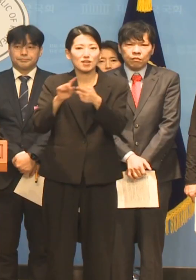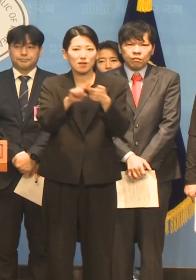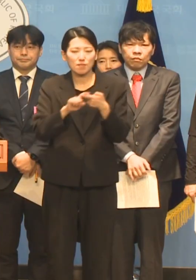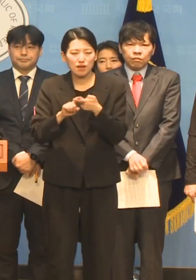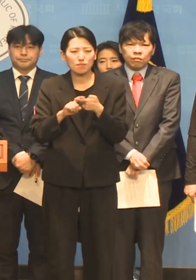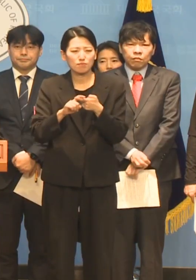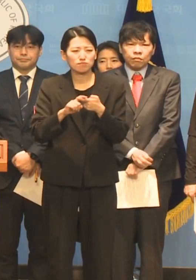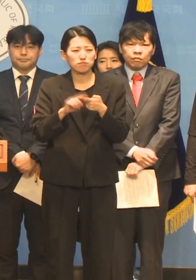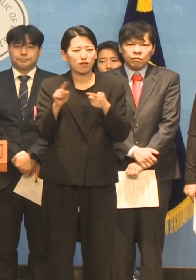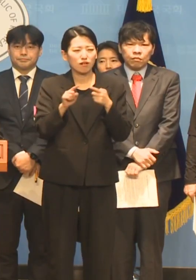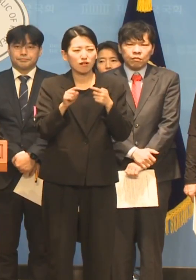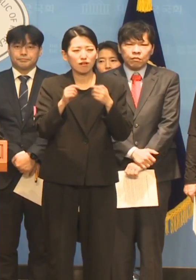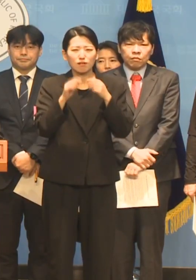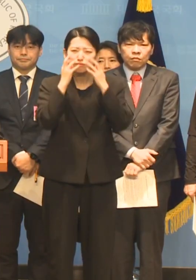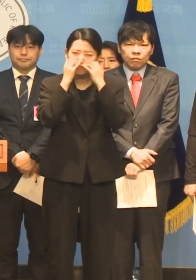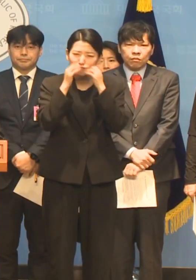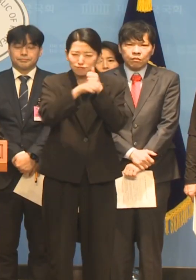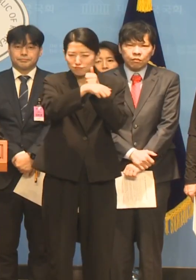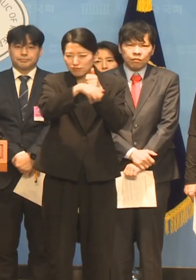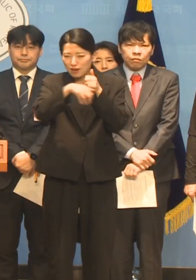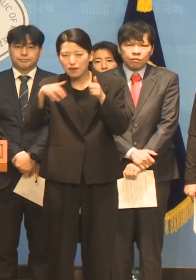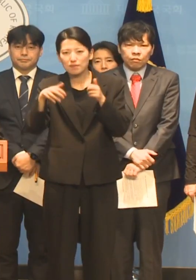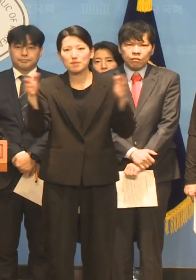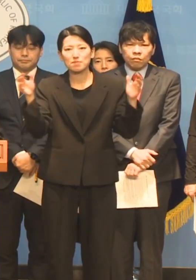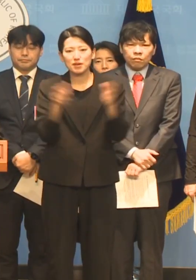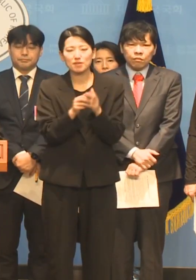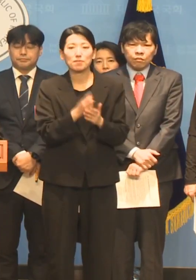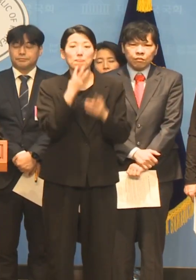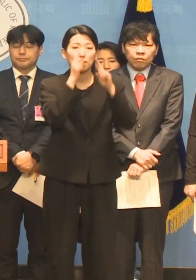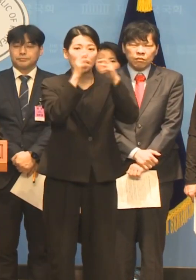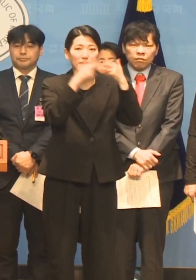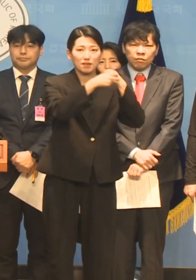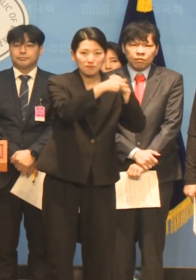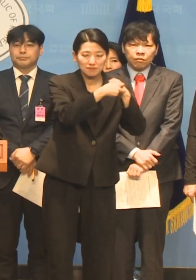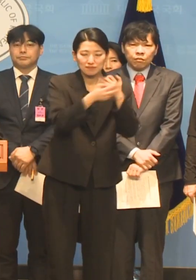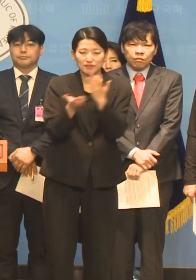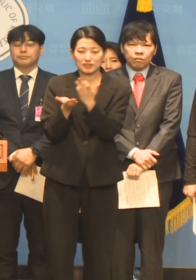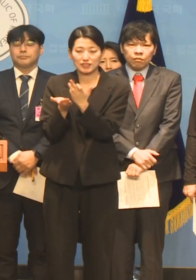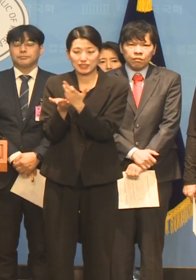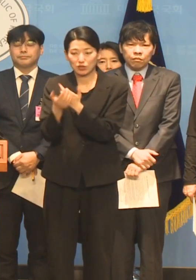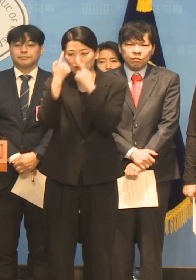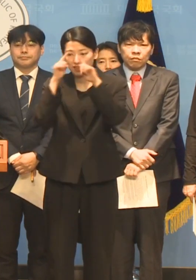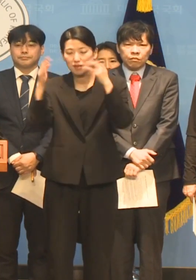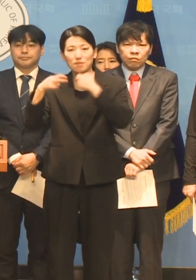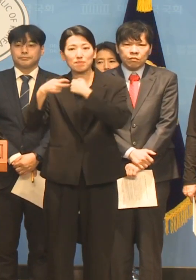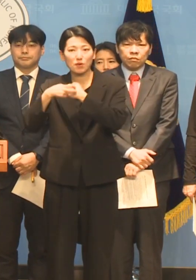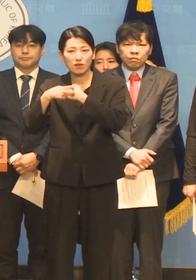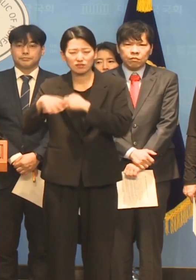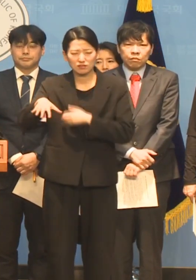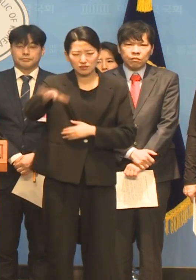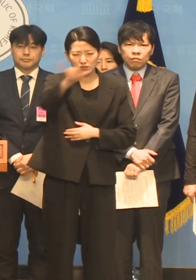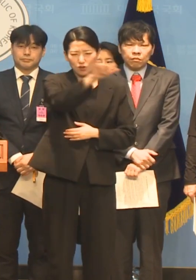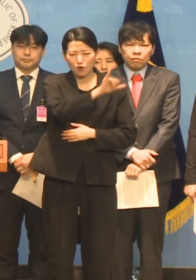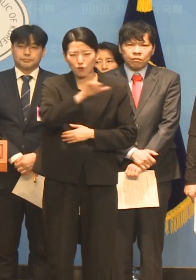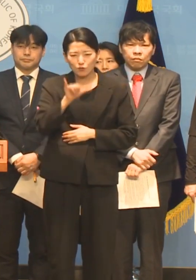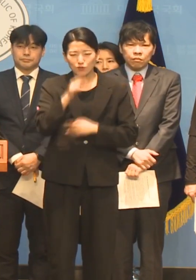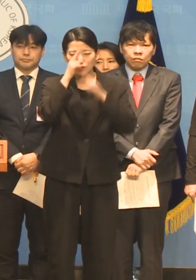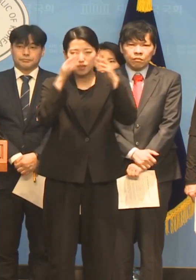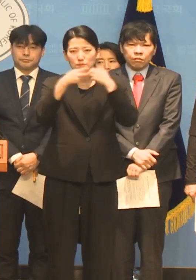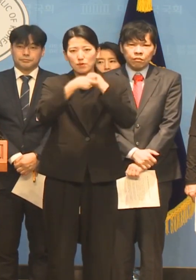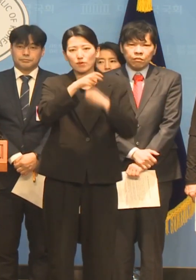한국당뇨병관리전문가협회 등이 함께하고 서울대학교 병원부터 제주대학교 병원까지 전국 20여 개의 대학병원